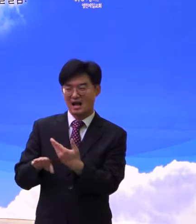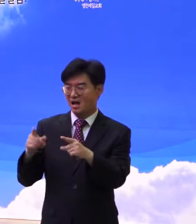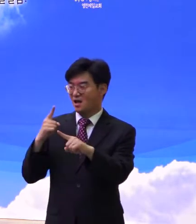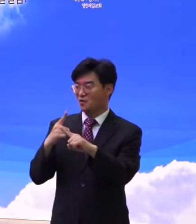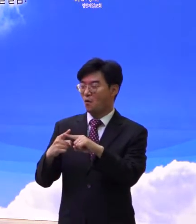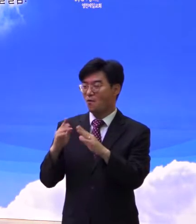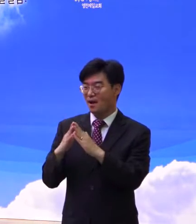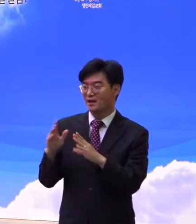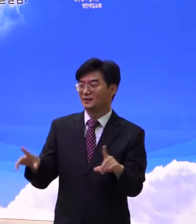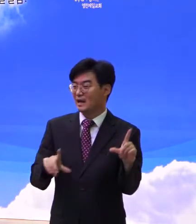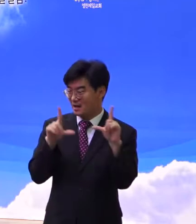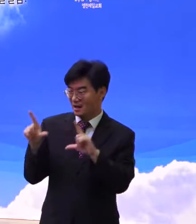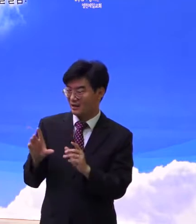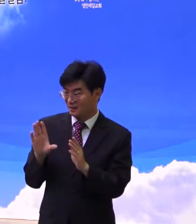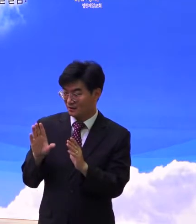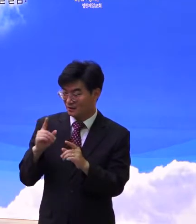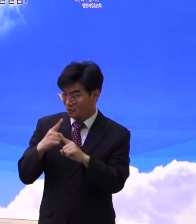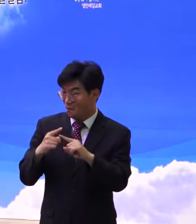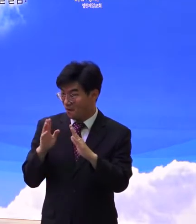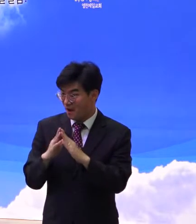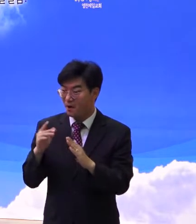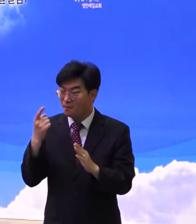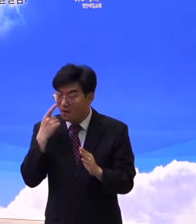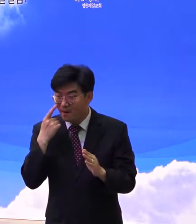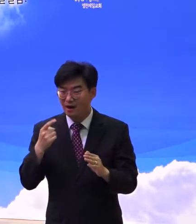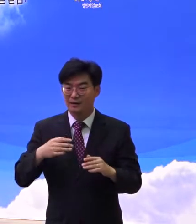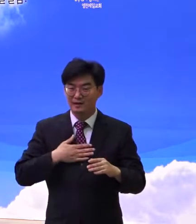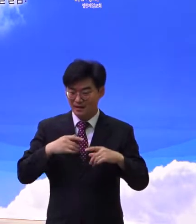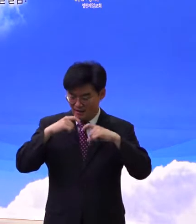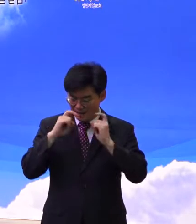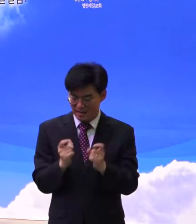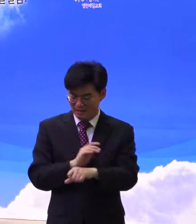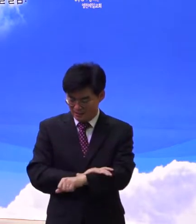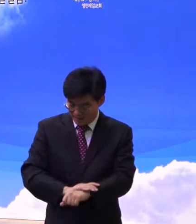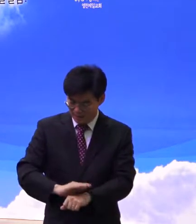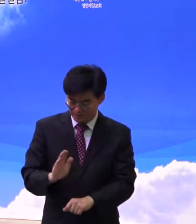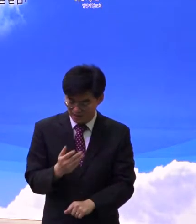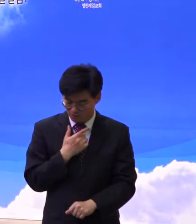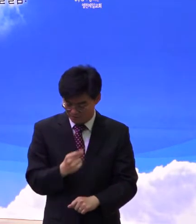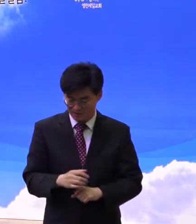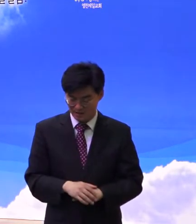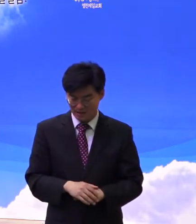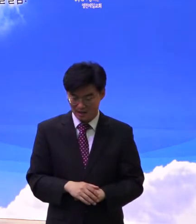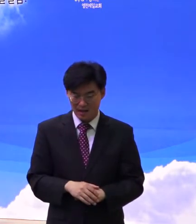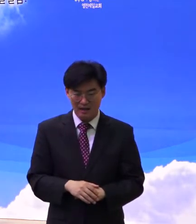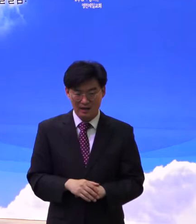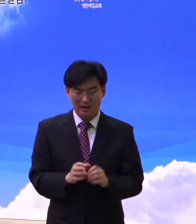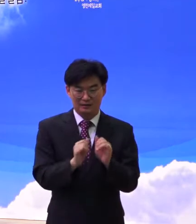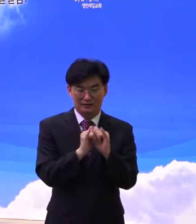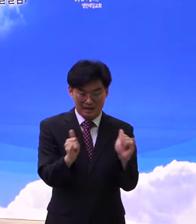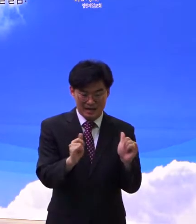해도 인간의 일을 추구해 가기 때문에 기도하지 않고 하나님께 묻지 않는 겁니다.